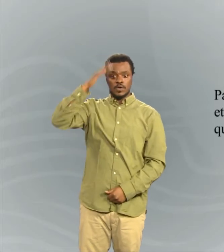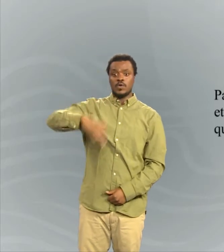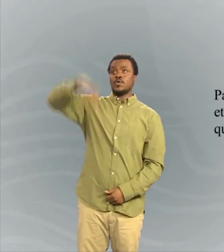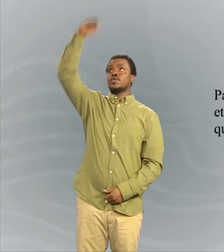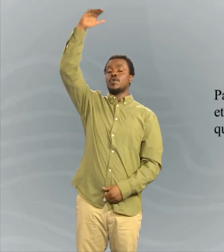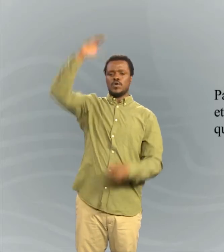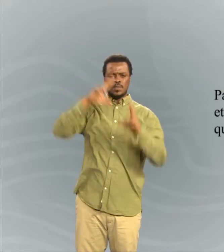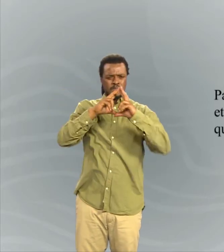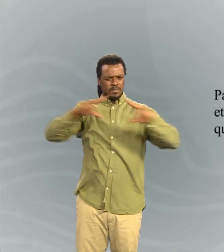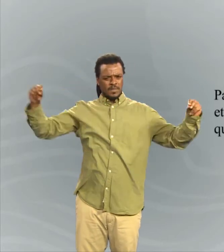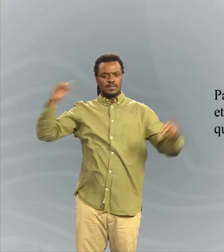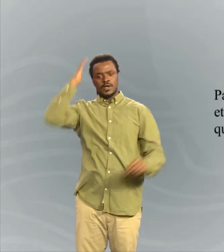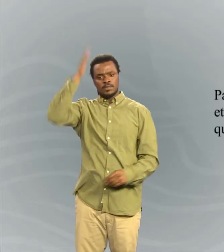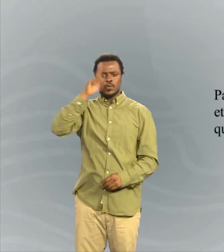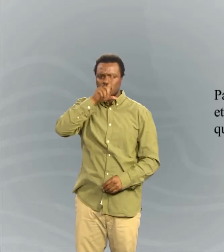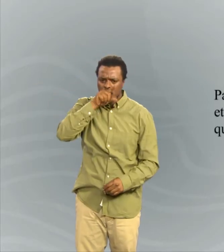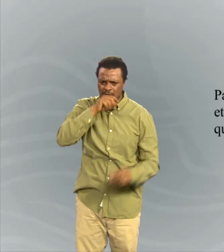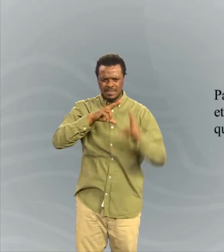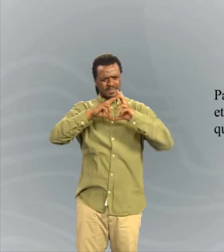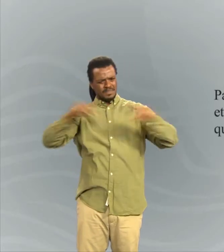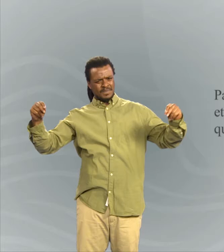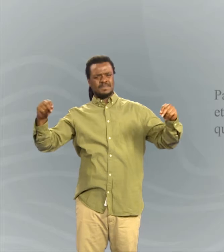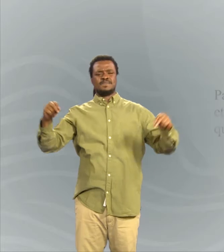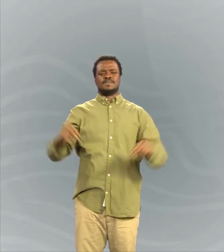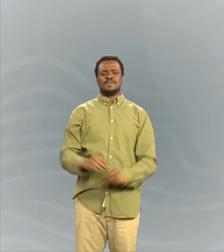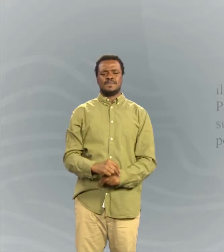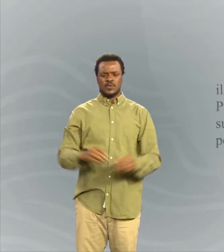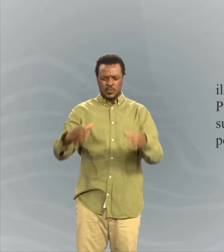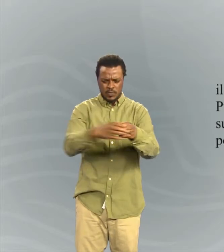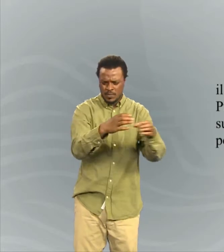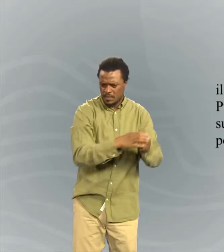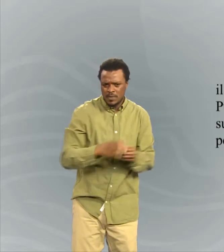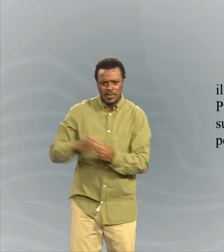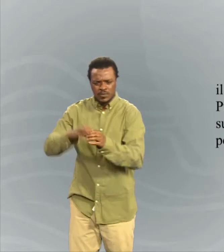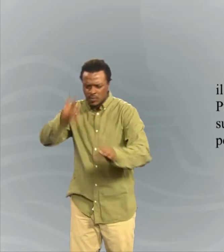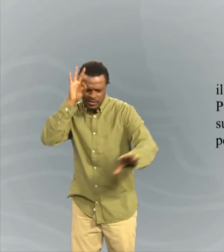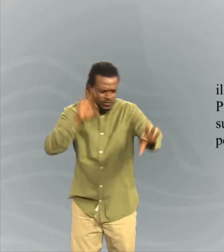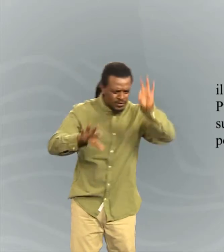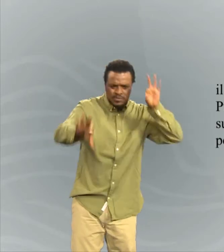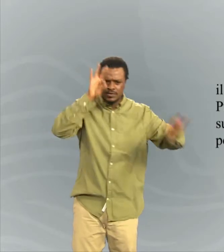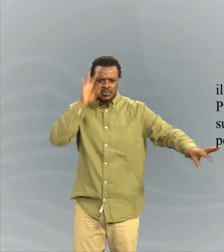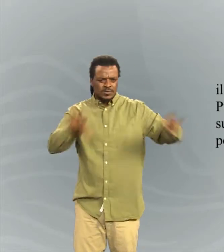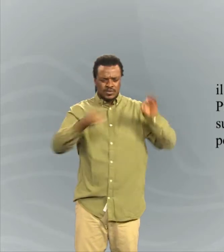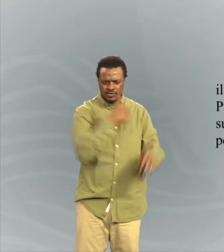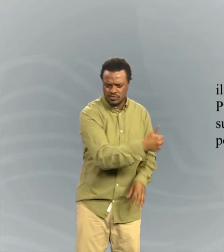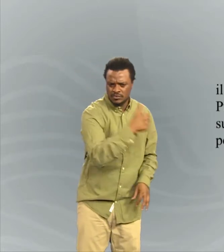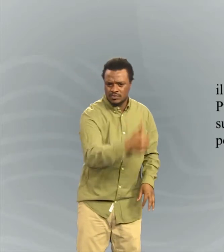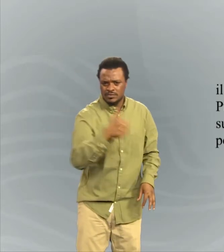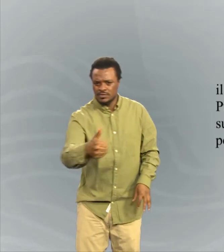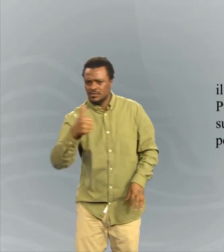Parmi les grands animaux et parmi les oiseaux qui sont purs, il prend une bête de chaque espèce, puis il